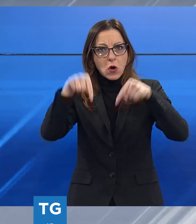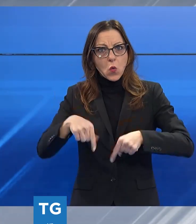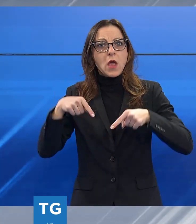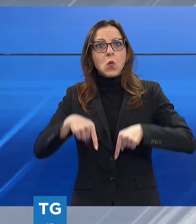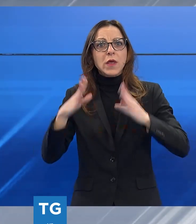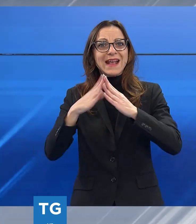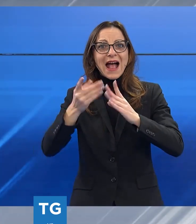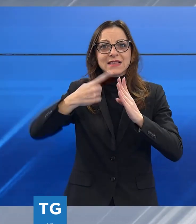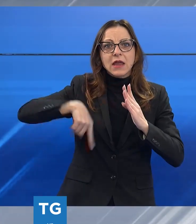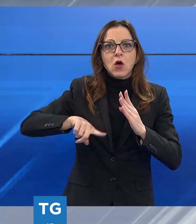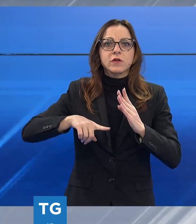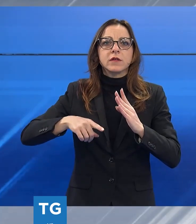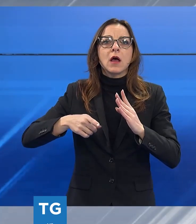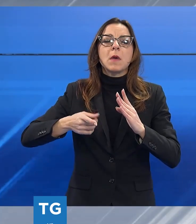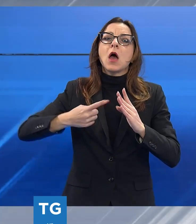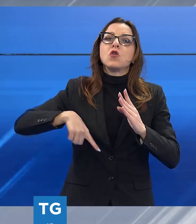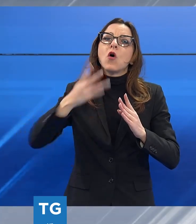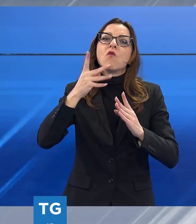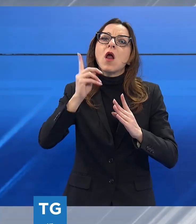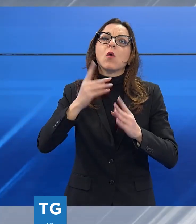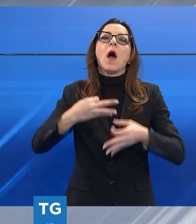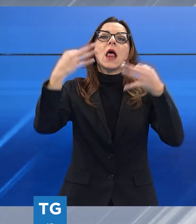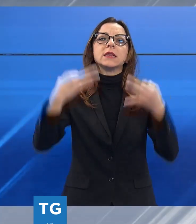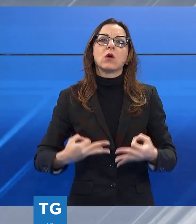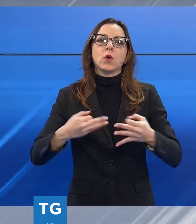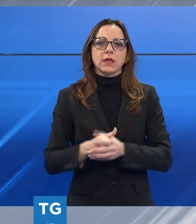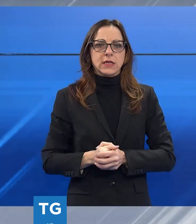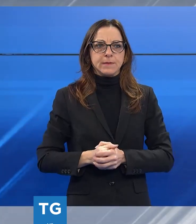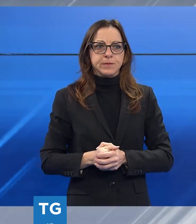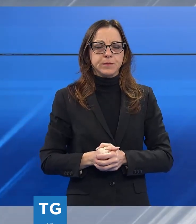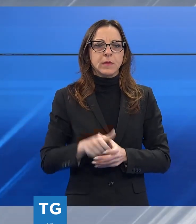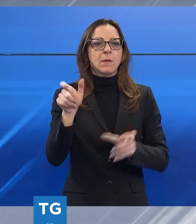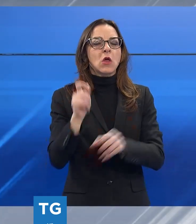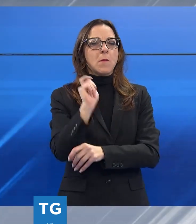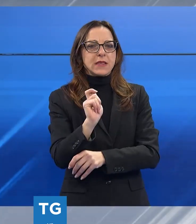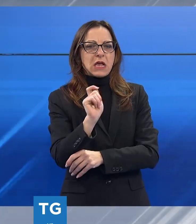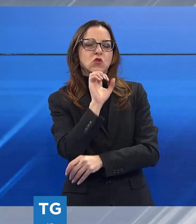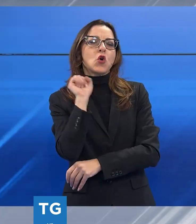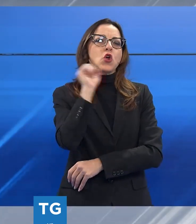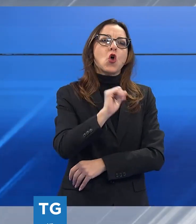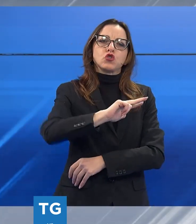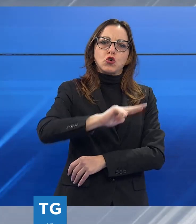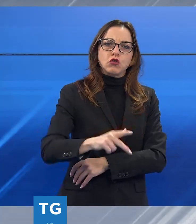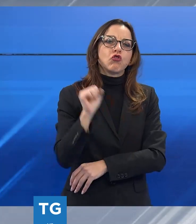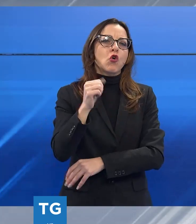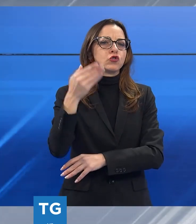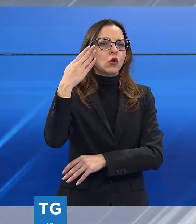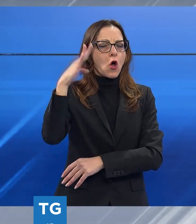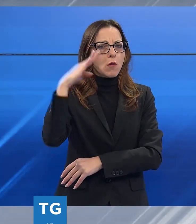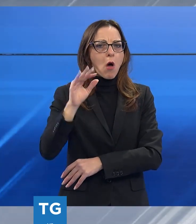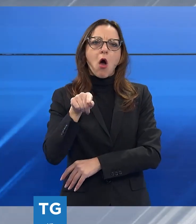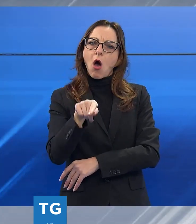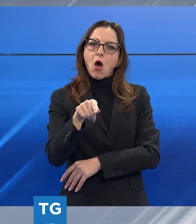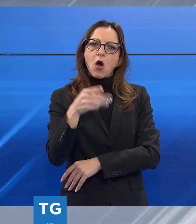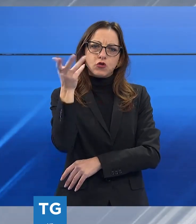vogliamo lavorare in sicurezza. Dure le accuse rivolte dai pescatori all'autorità portuale e alla regione per l'inadeguato dragaggio eseguito in tutti questi